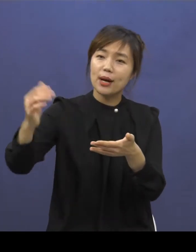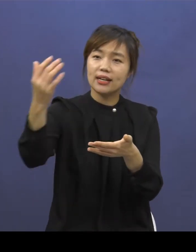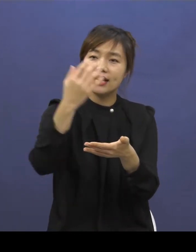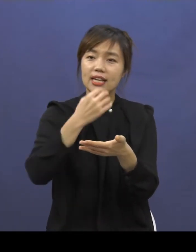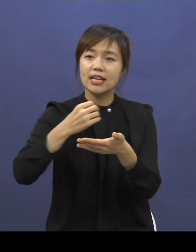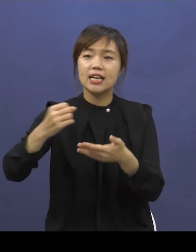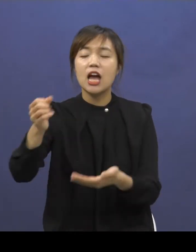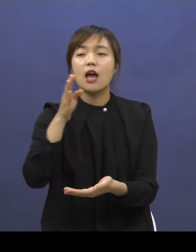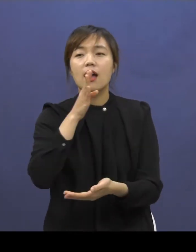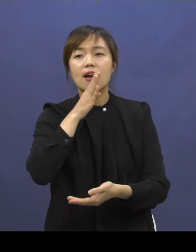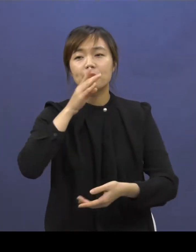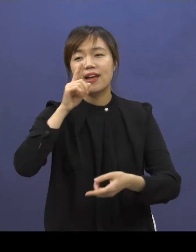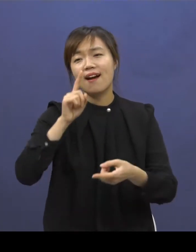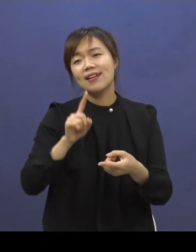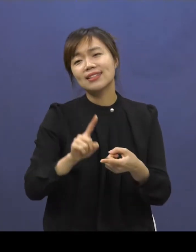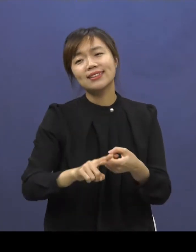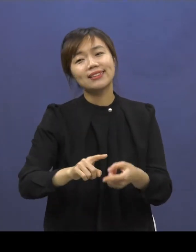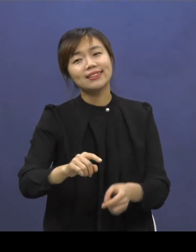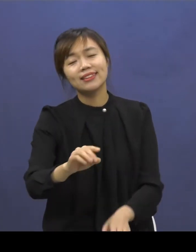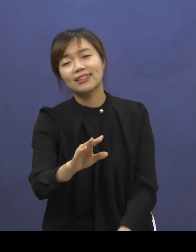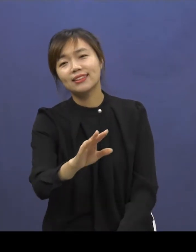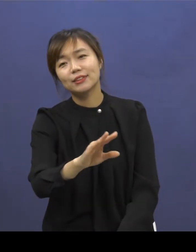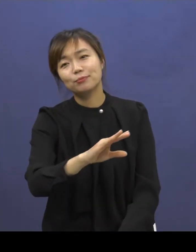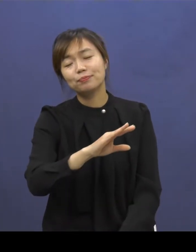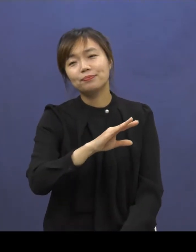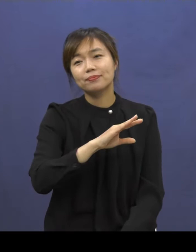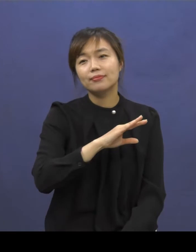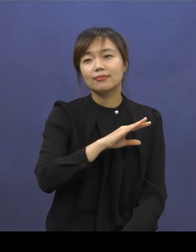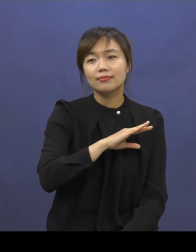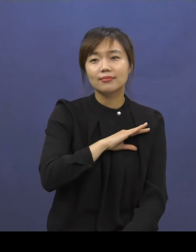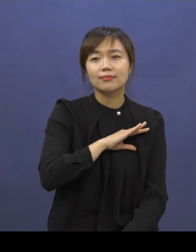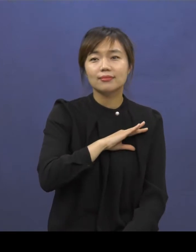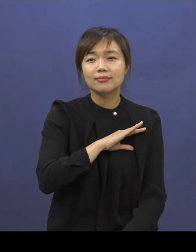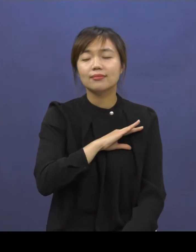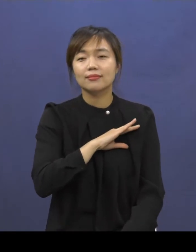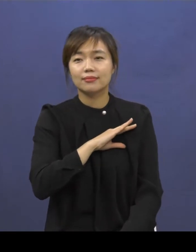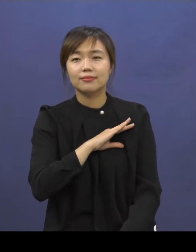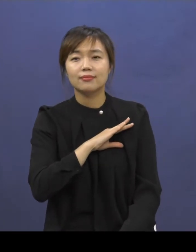찬양받기 합당하신 이름